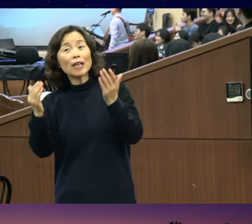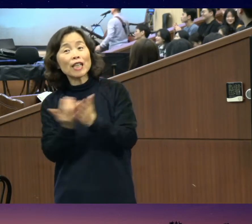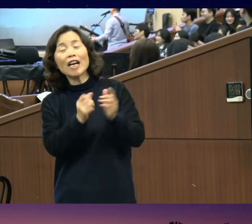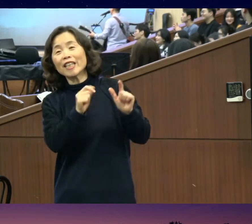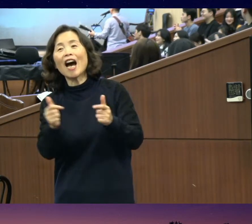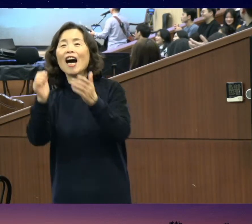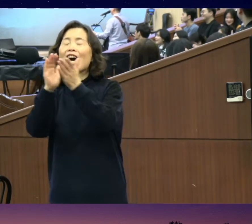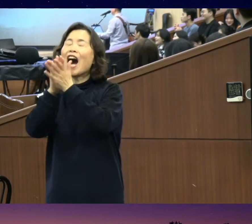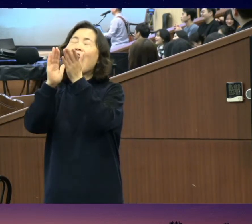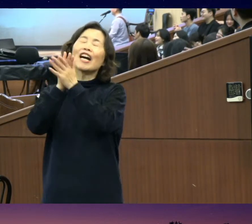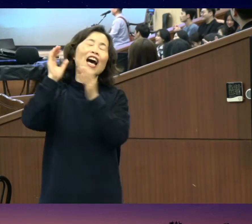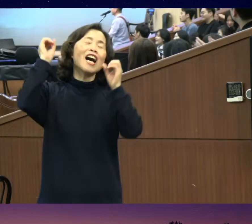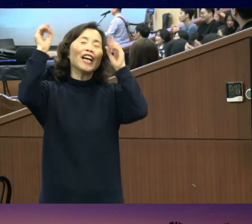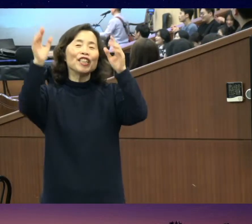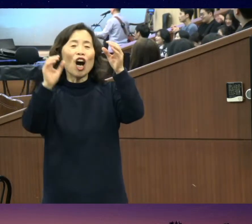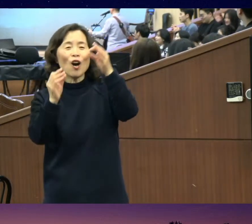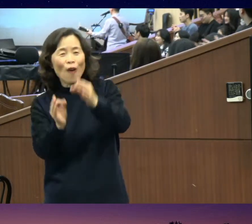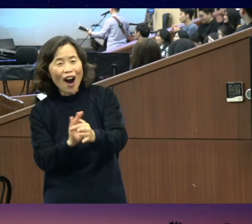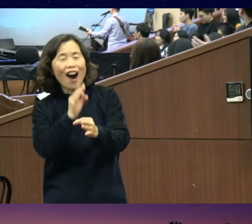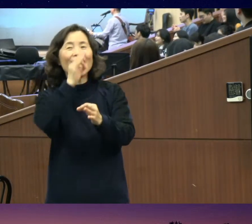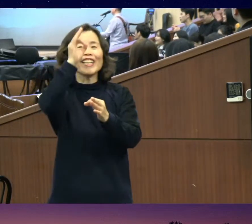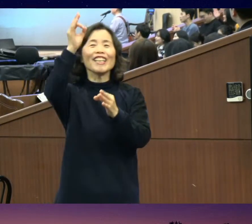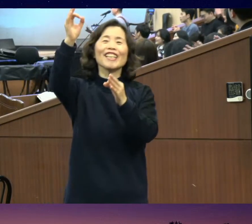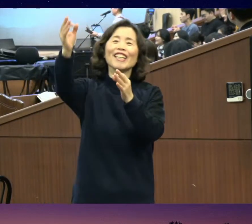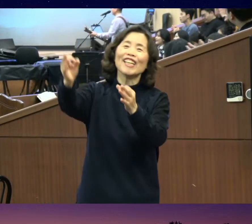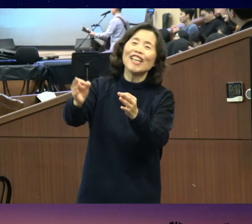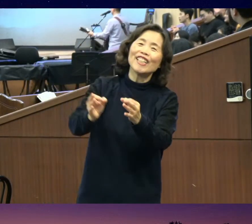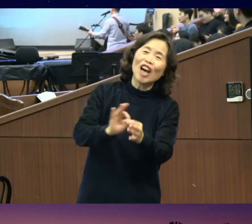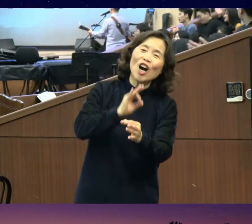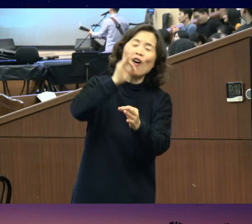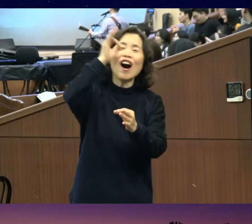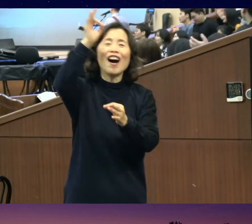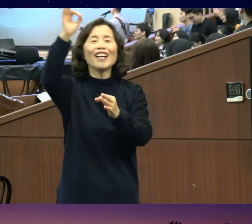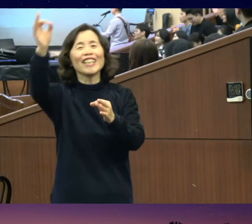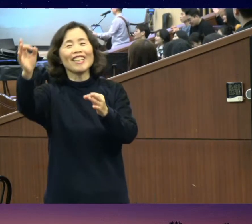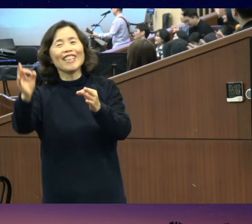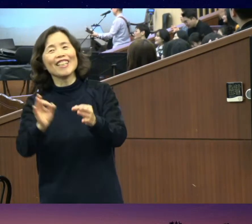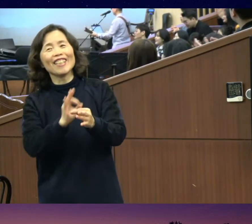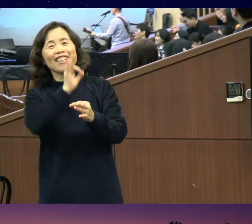만물들아 찬양하라 영원히